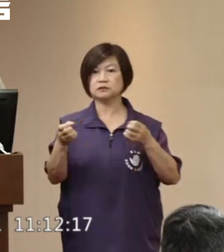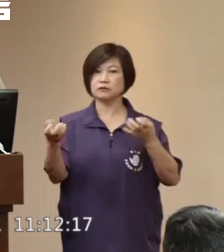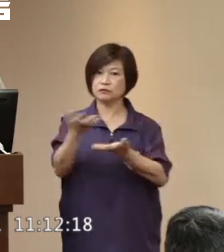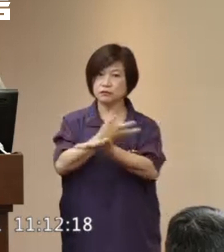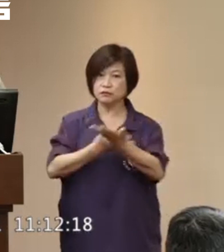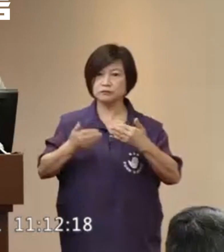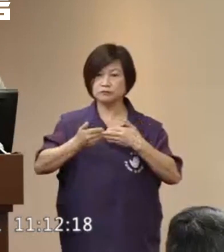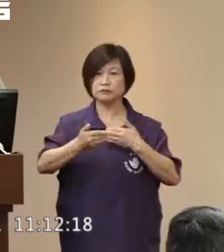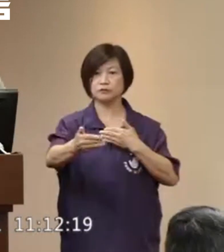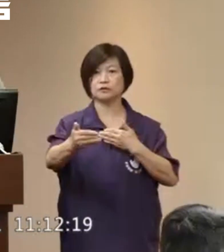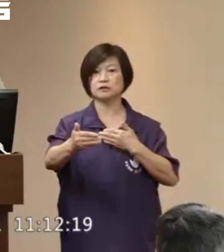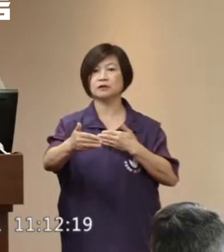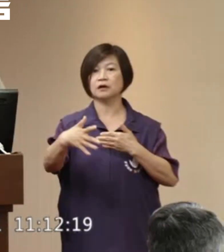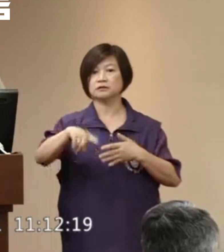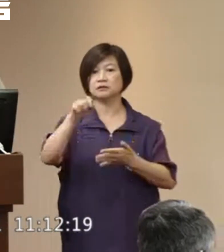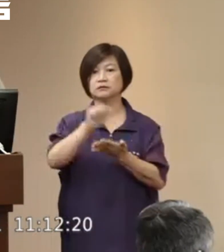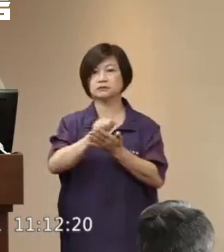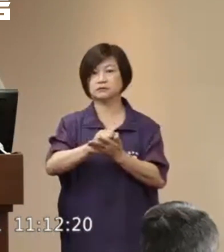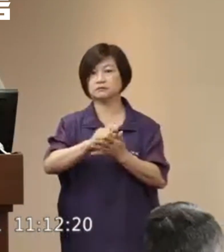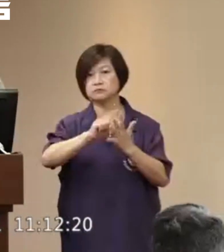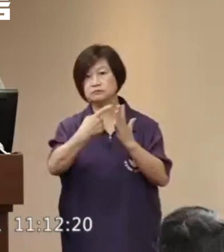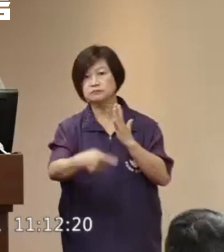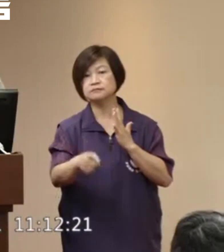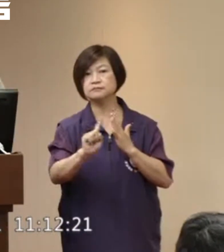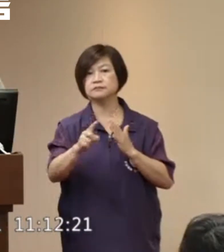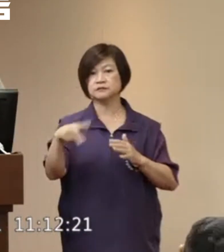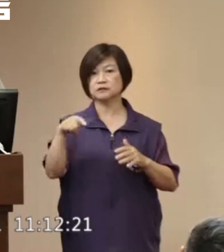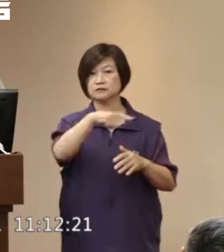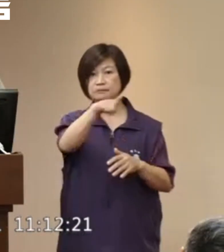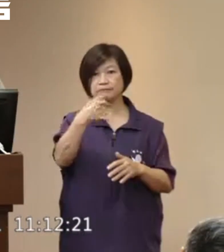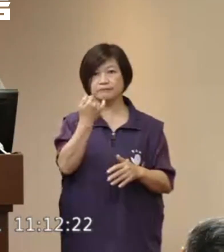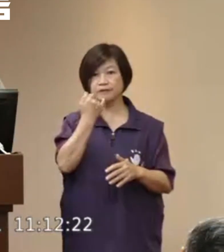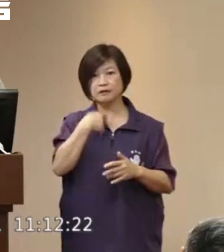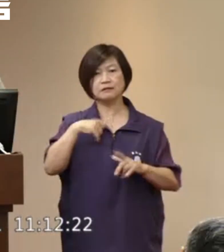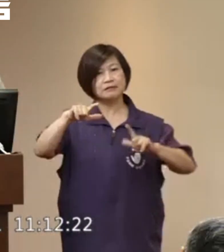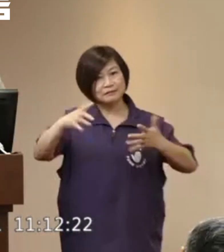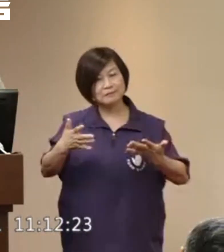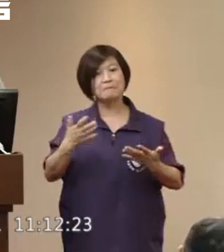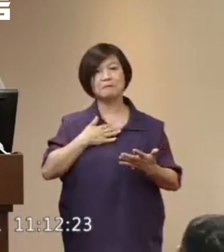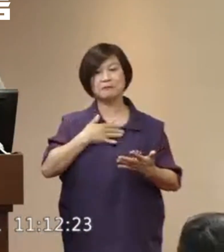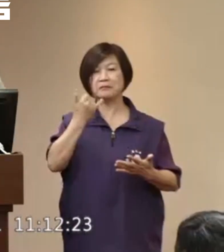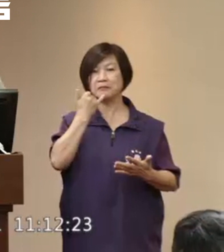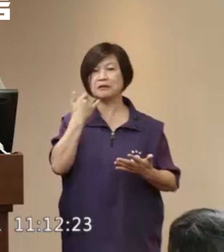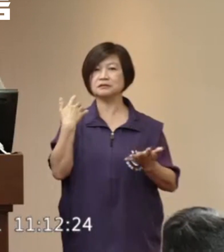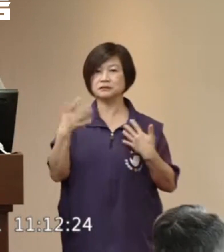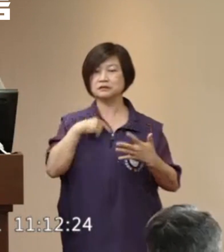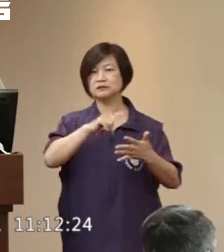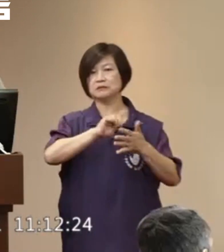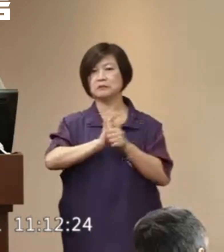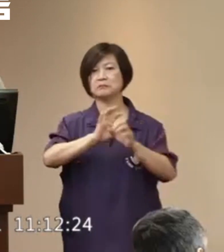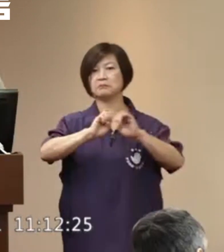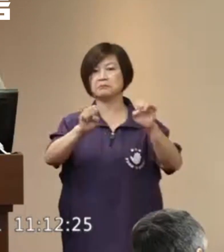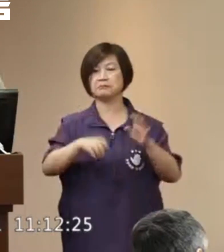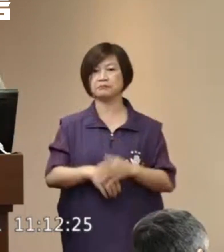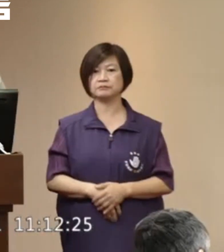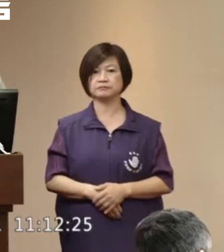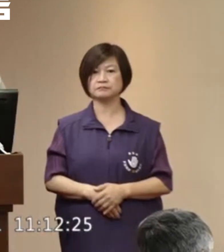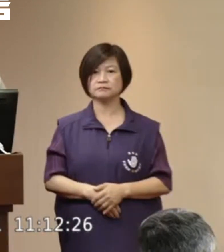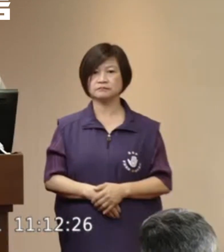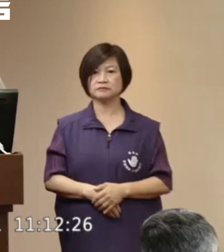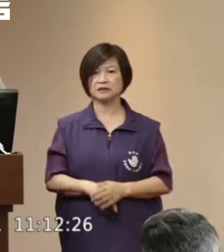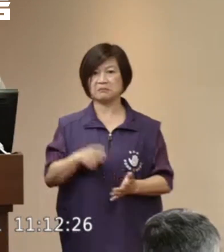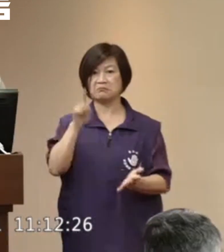的程序要先拟定出来，然后让大家有一个 guideline 可以去推动哈。那